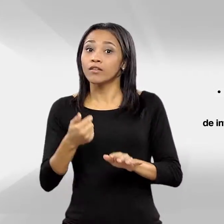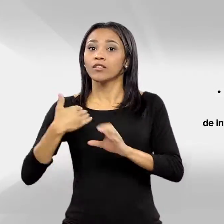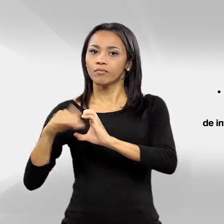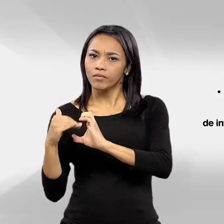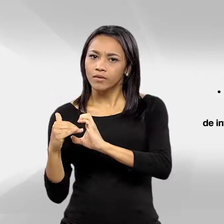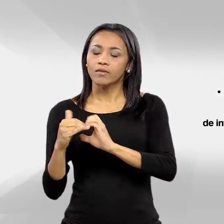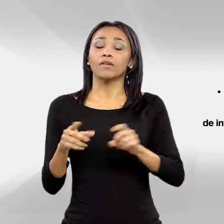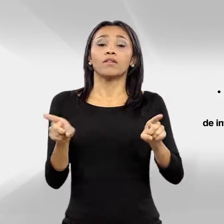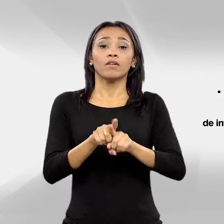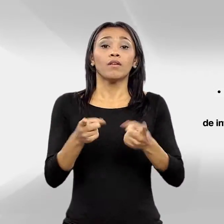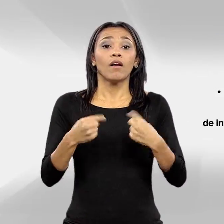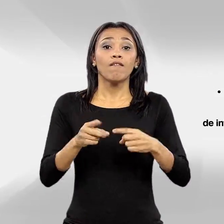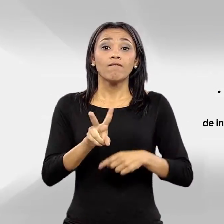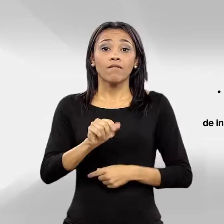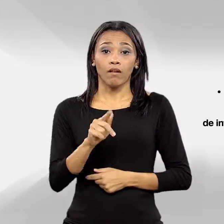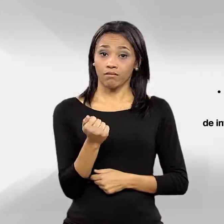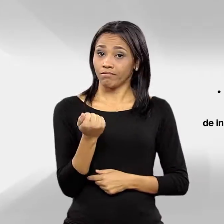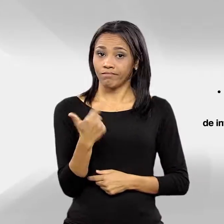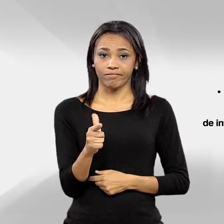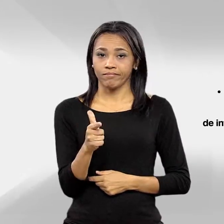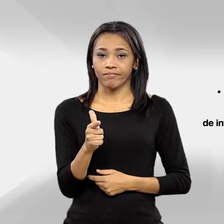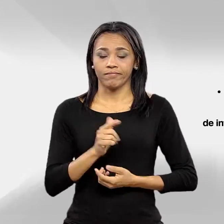disponibilidade de cargo não há